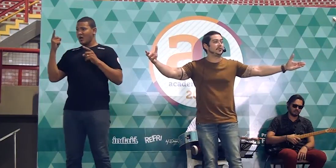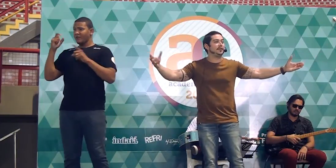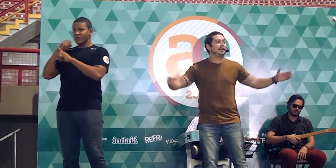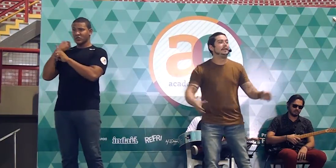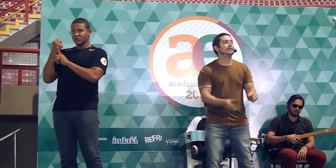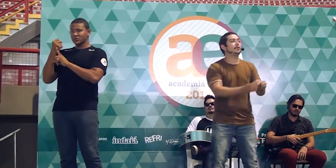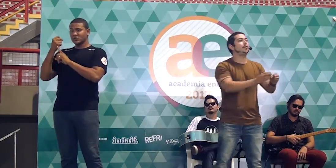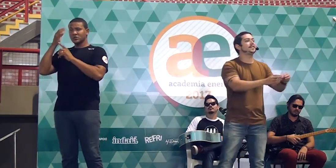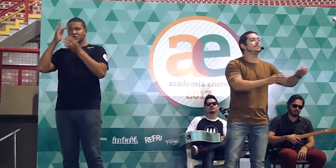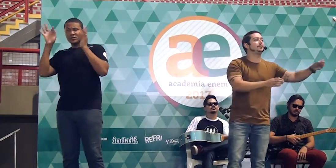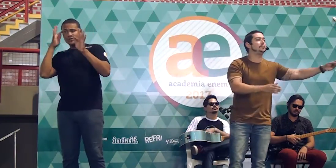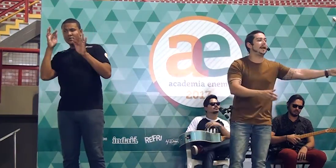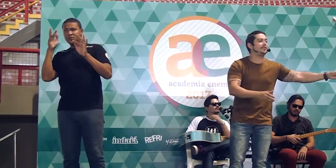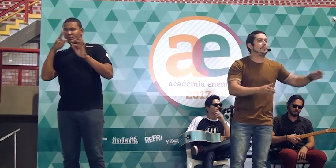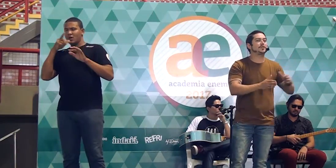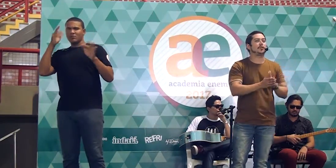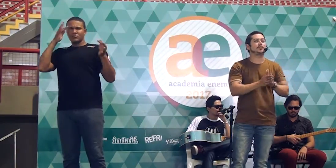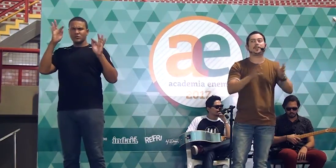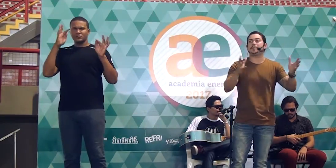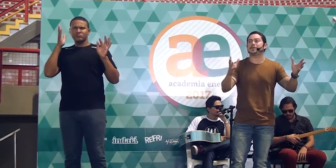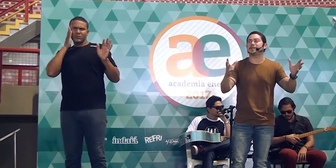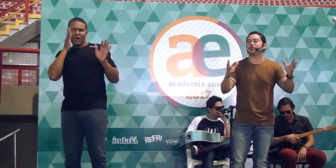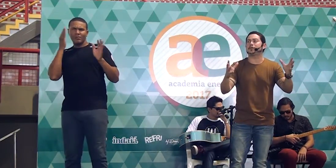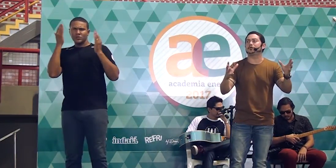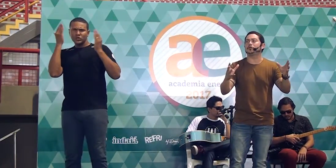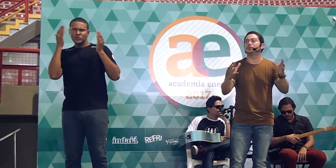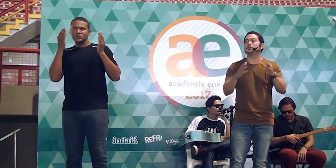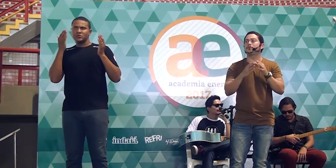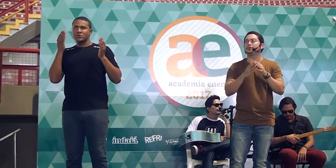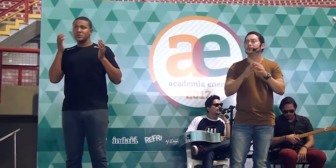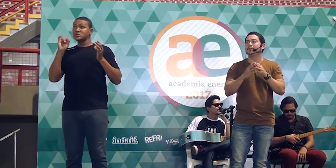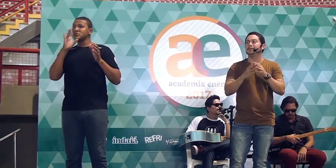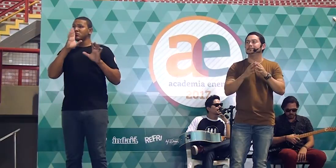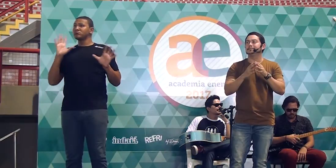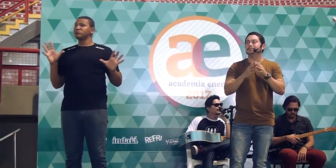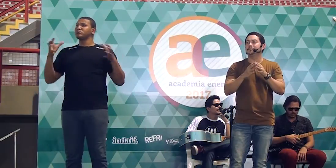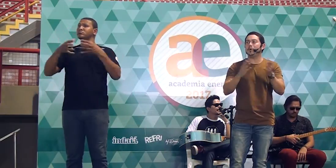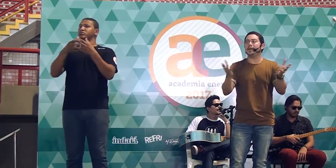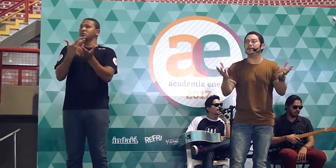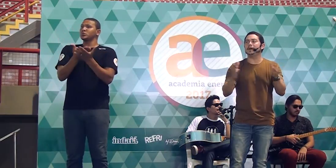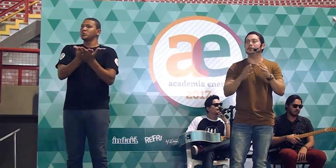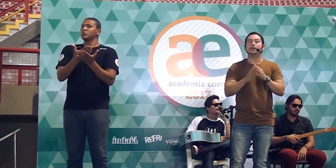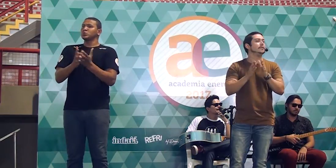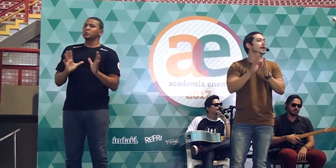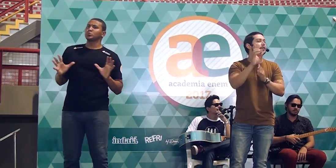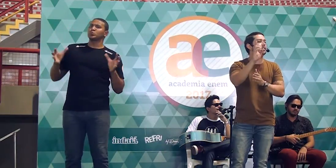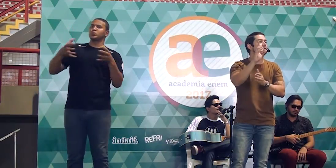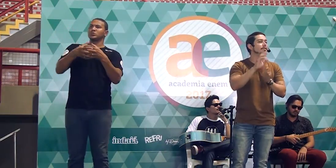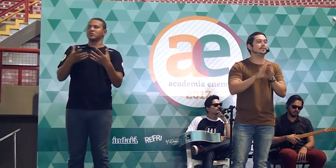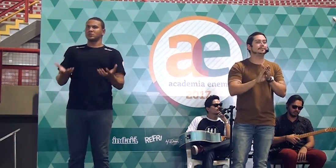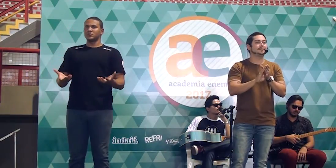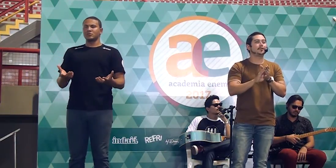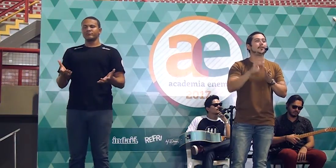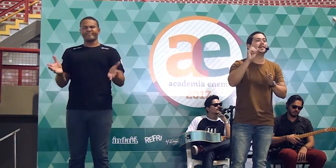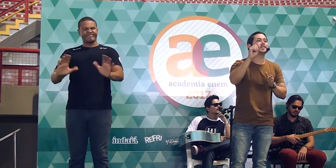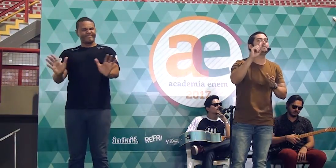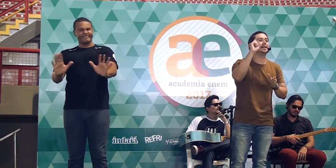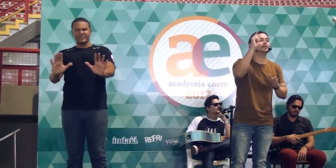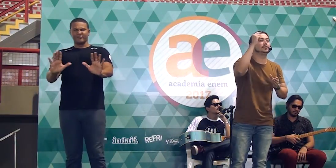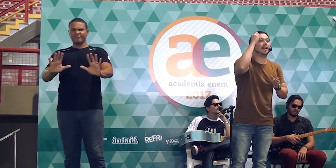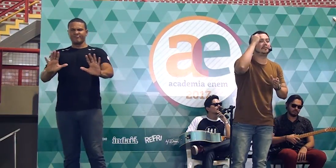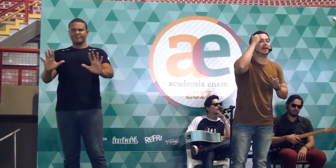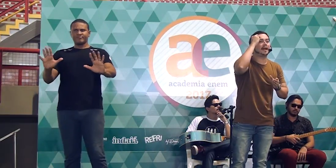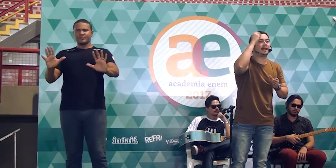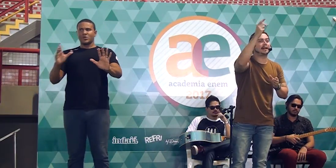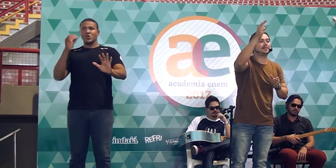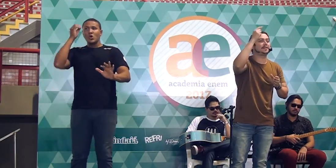cara da filosofia tem um conhecimento breve sobre psicologia. Já pensou esse cara estudando todo mundo junto? Por que não? Não.